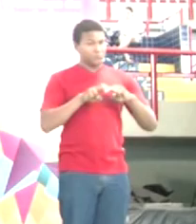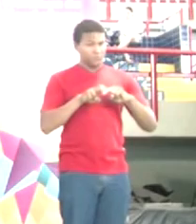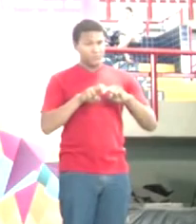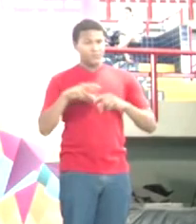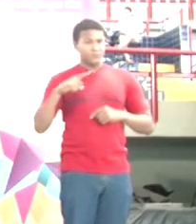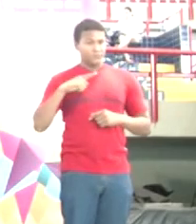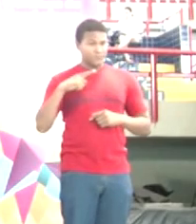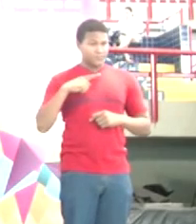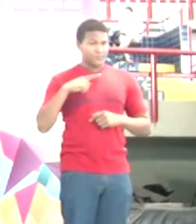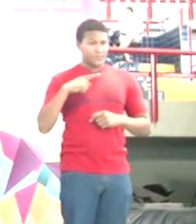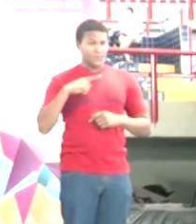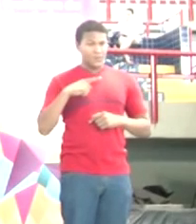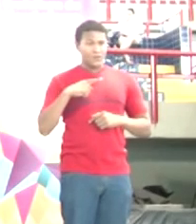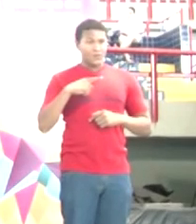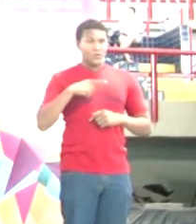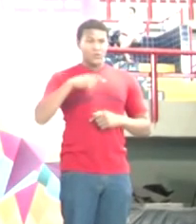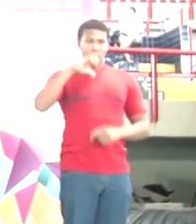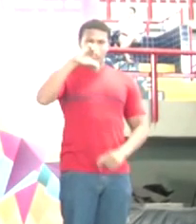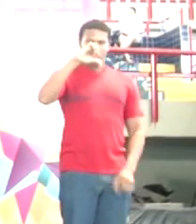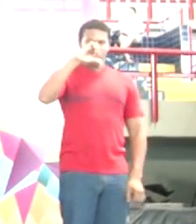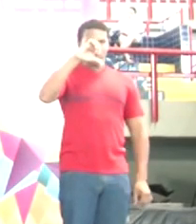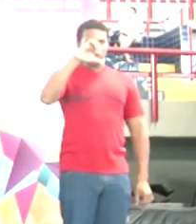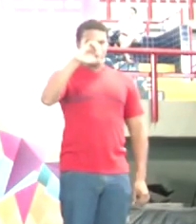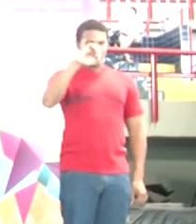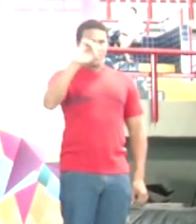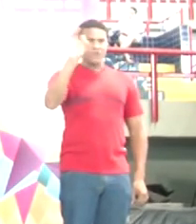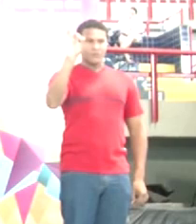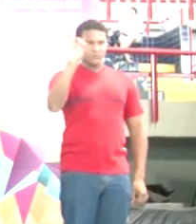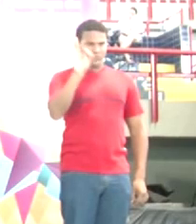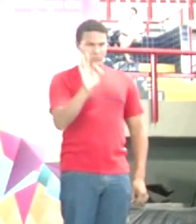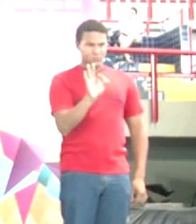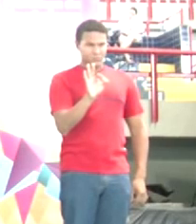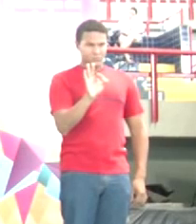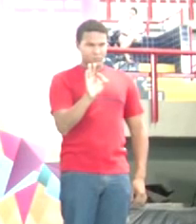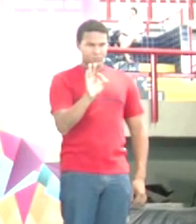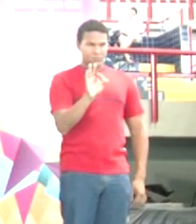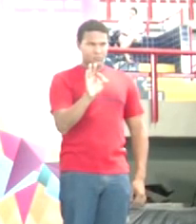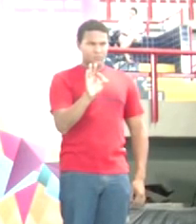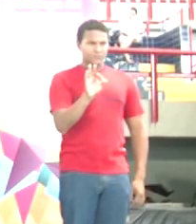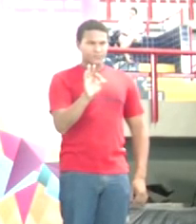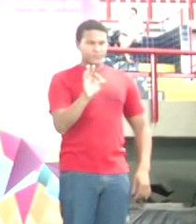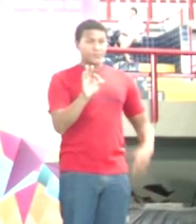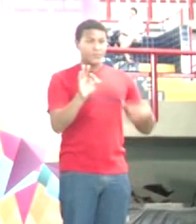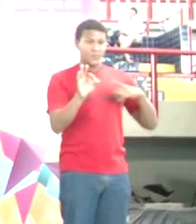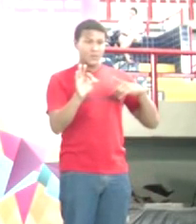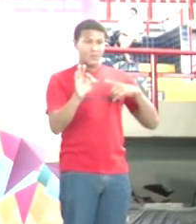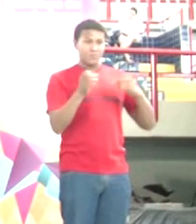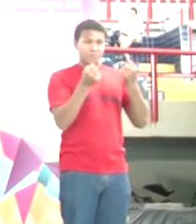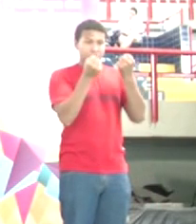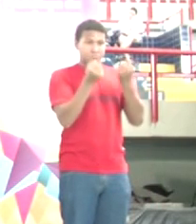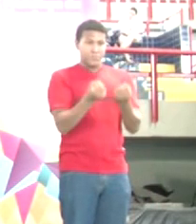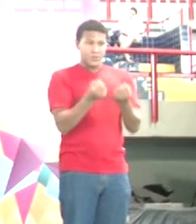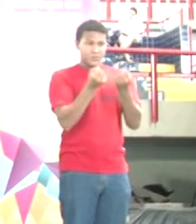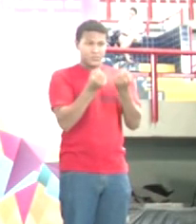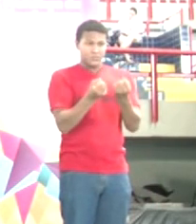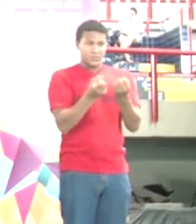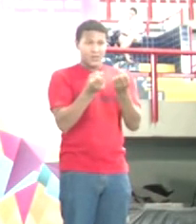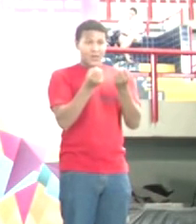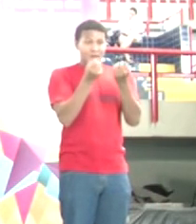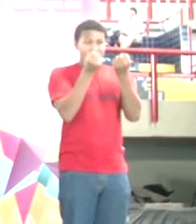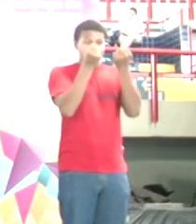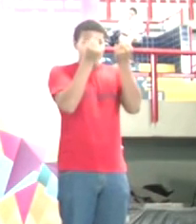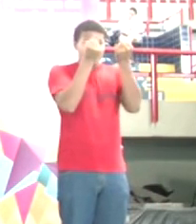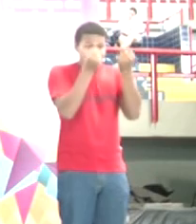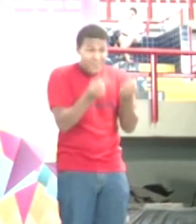considerando um rendimento de 90% no processo, a massa, grifou isso aí, a massa